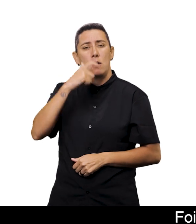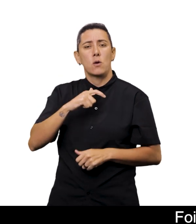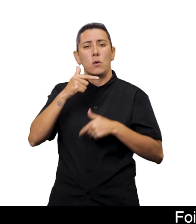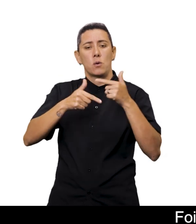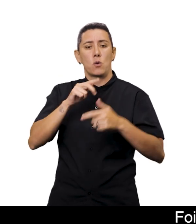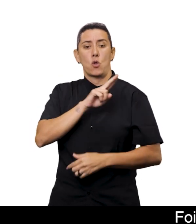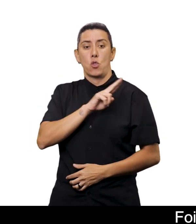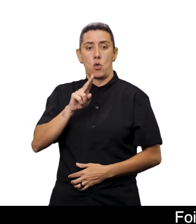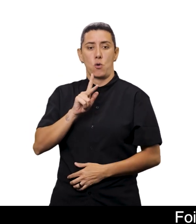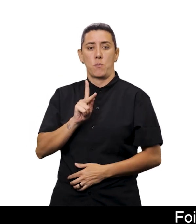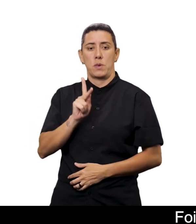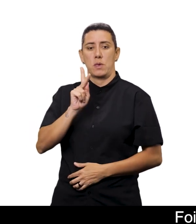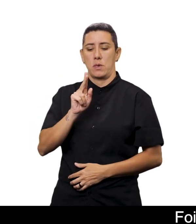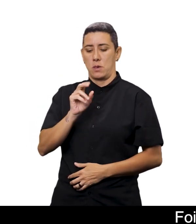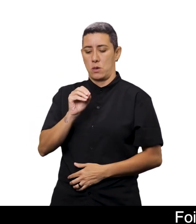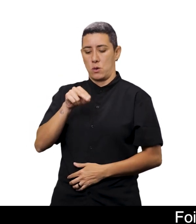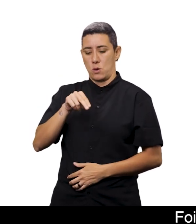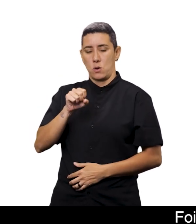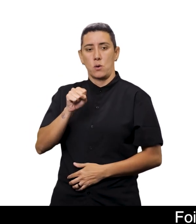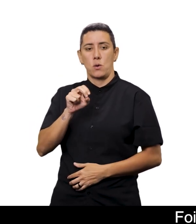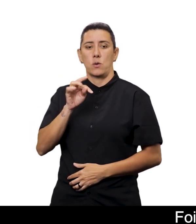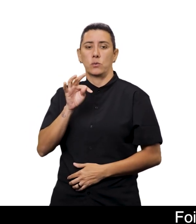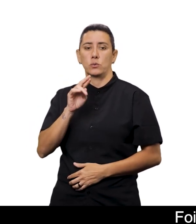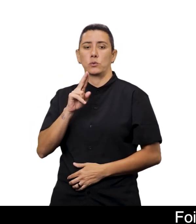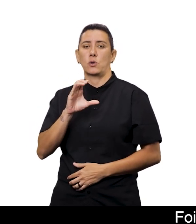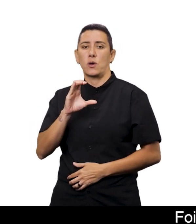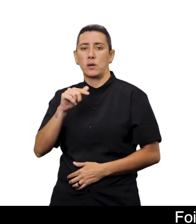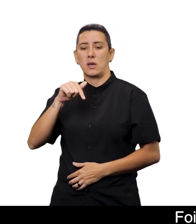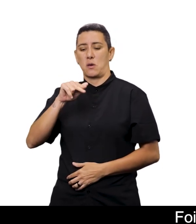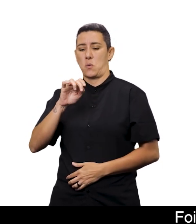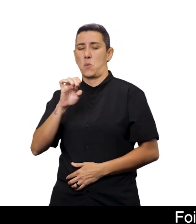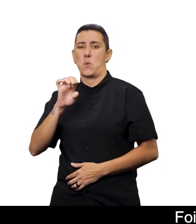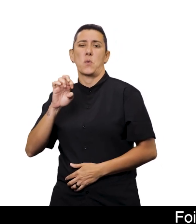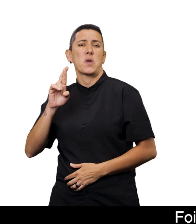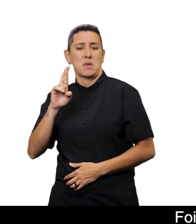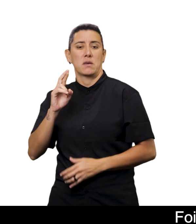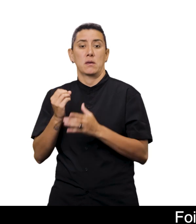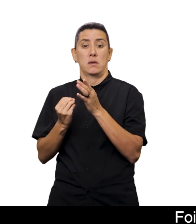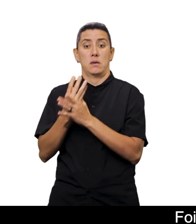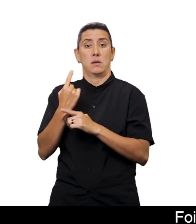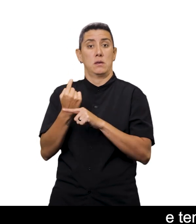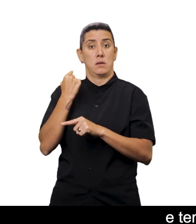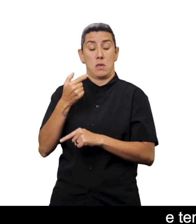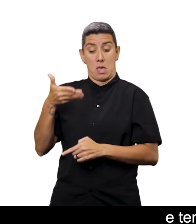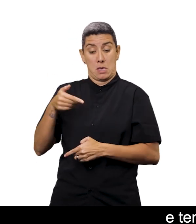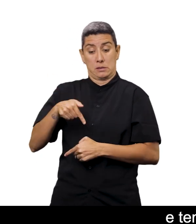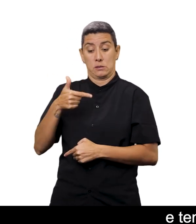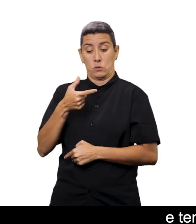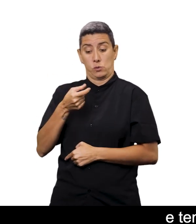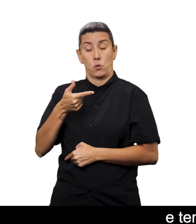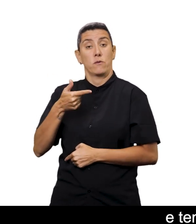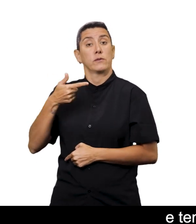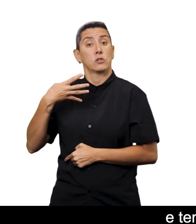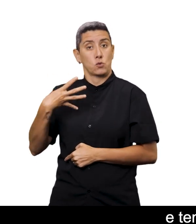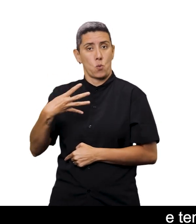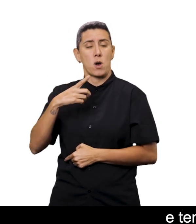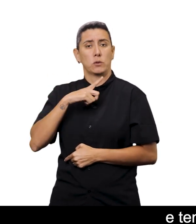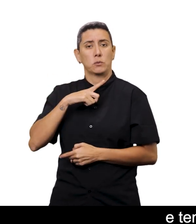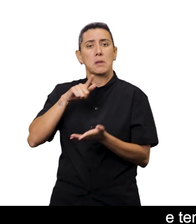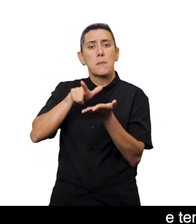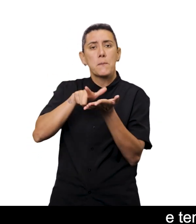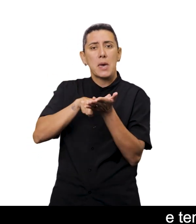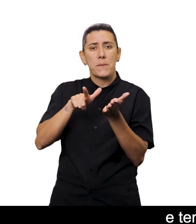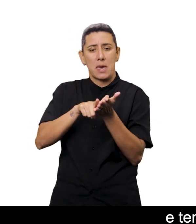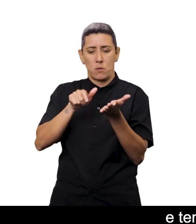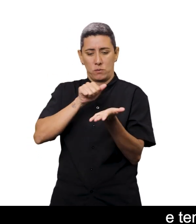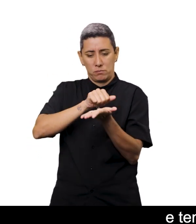Queer. Foi produzido em 2024 com a técnica de serigrafia sobre papel e tem 29 centímetros